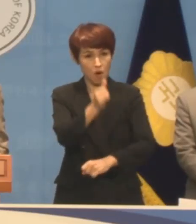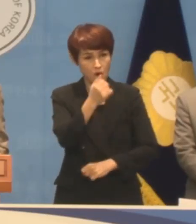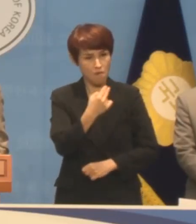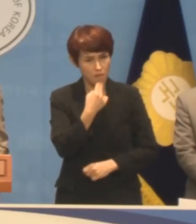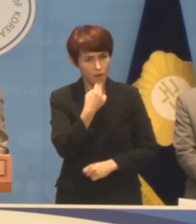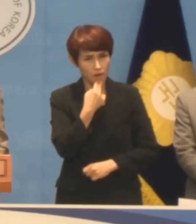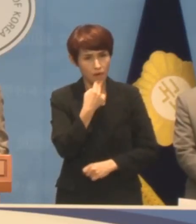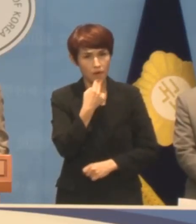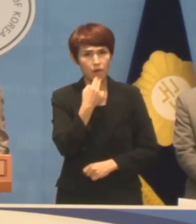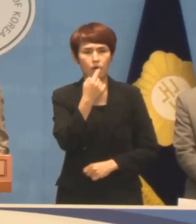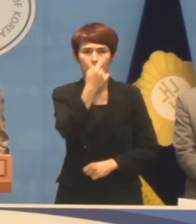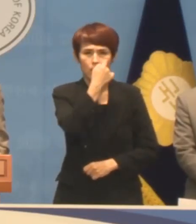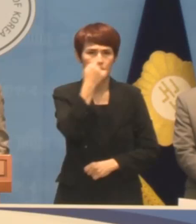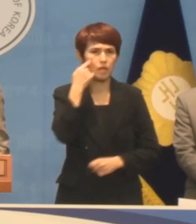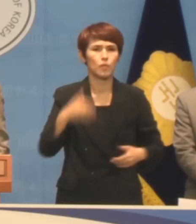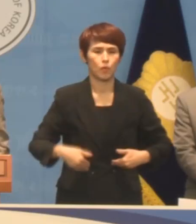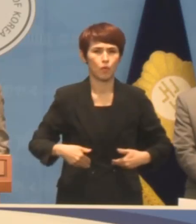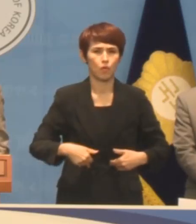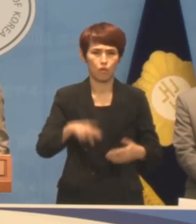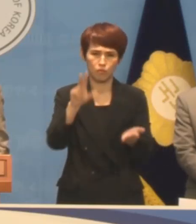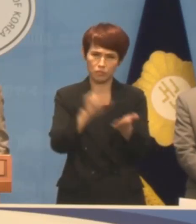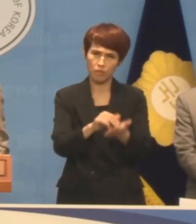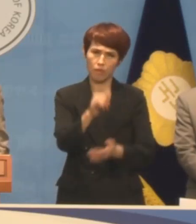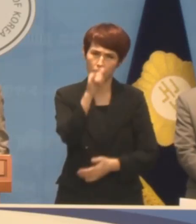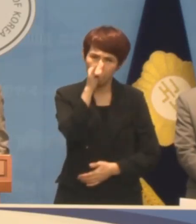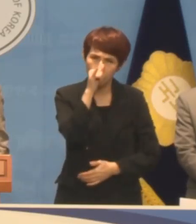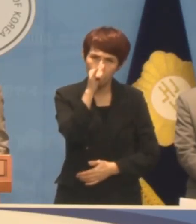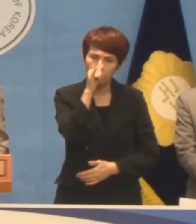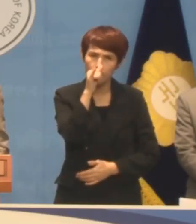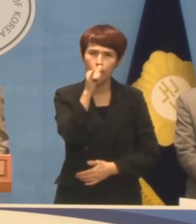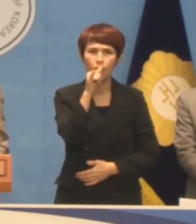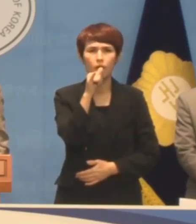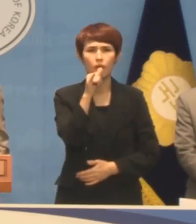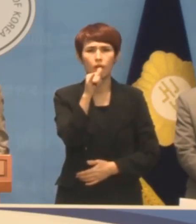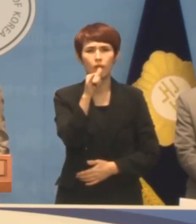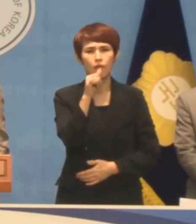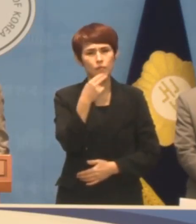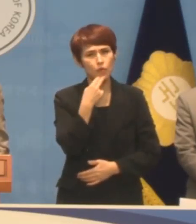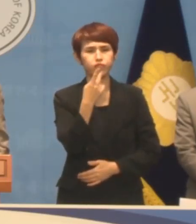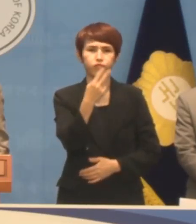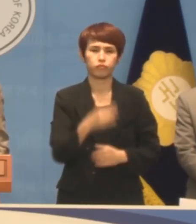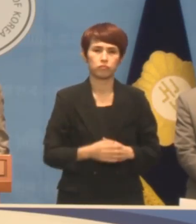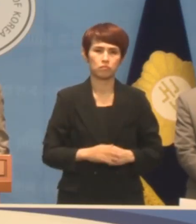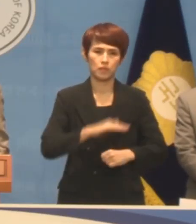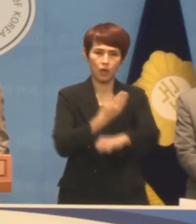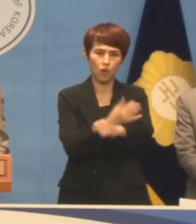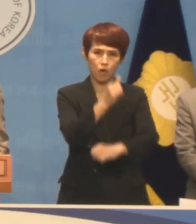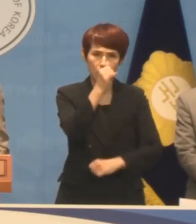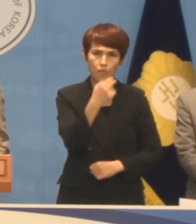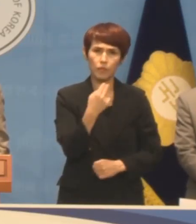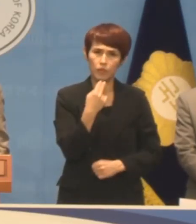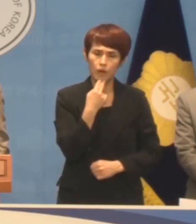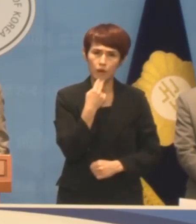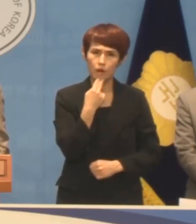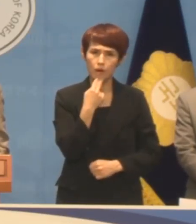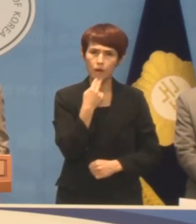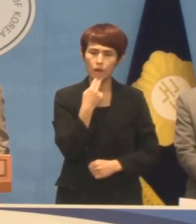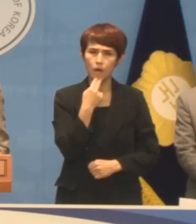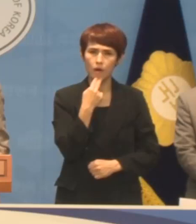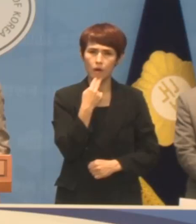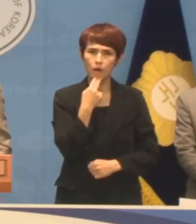문제가 있을 수 있는 이런 상황이 있습니다. 문제는 자격이 있는지 없는지 이렇게 여러